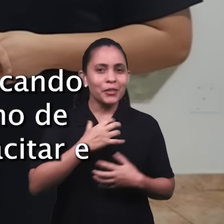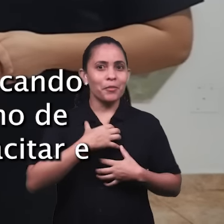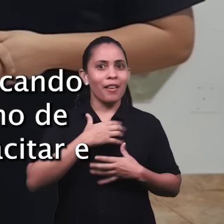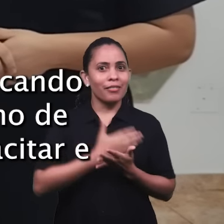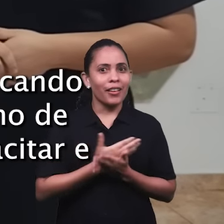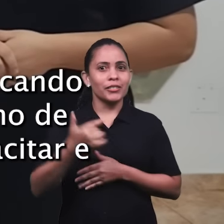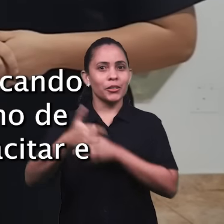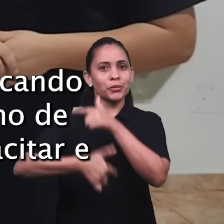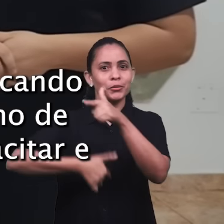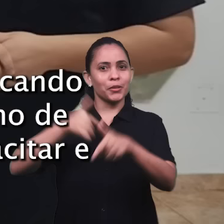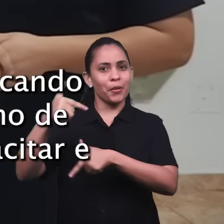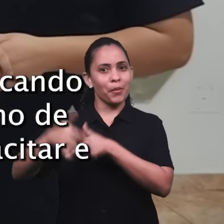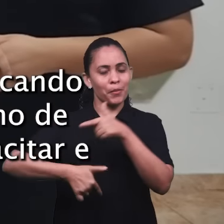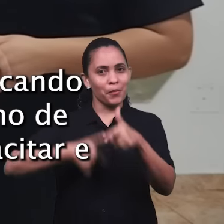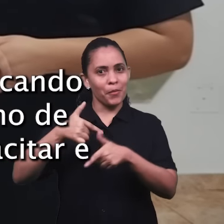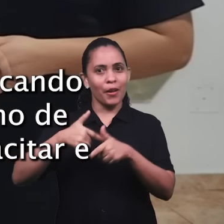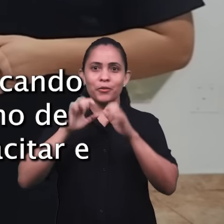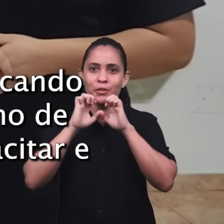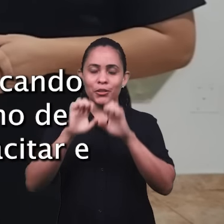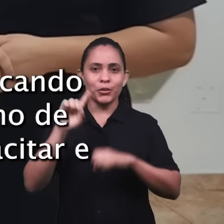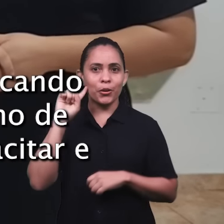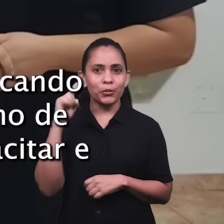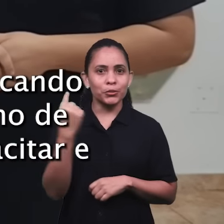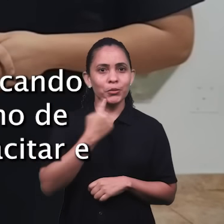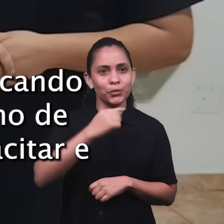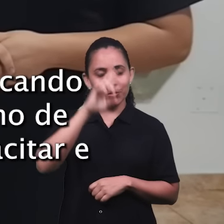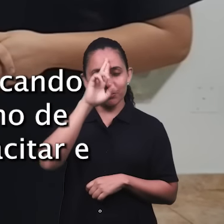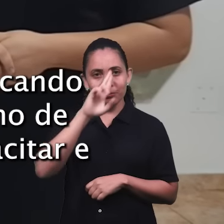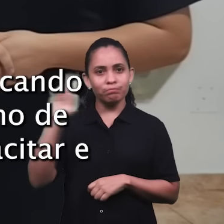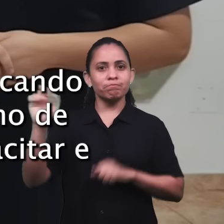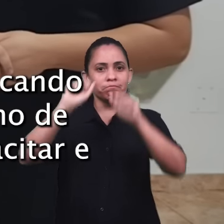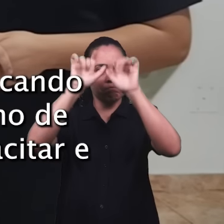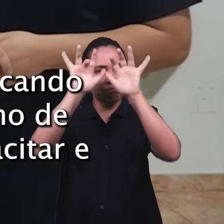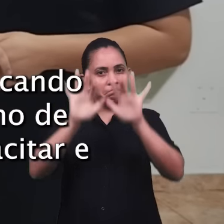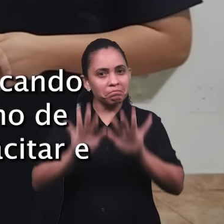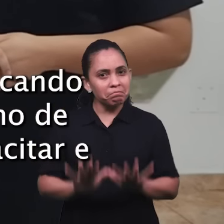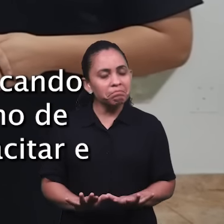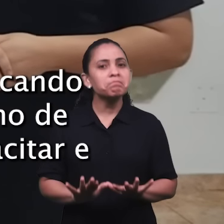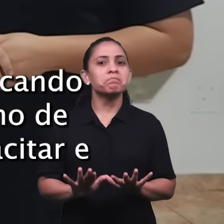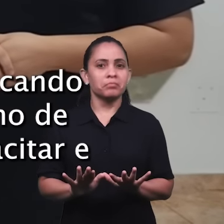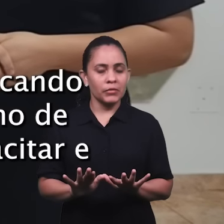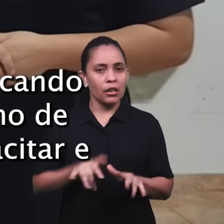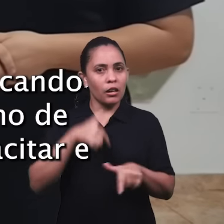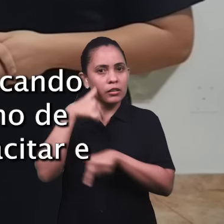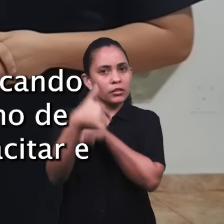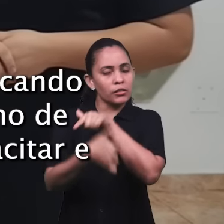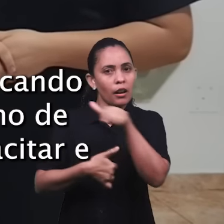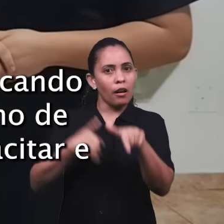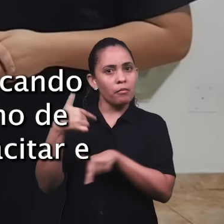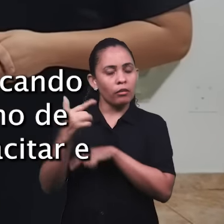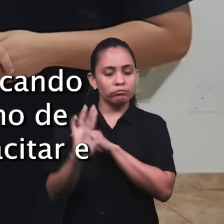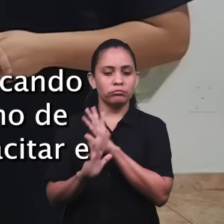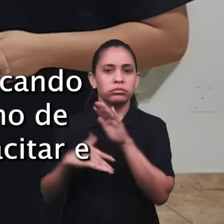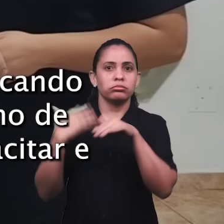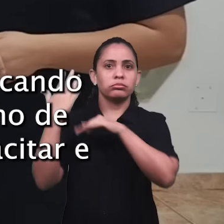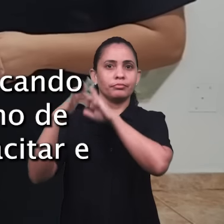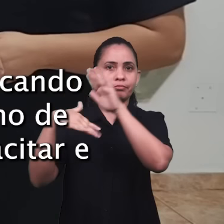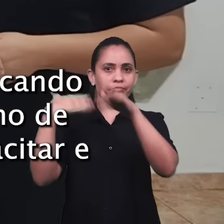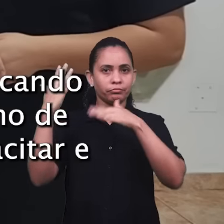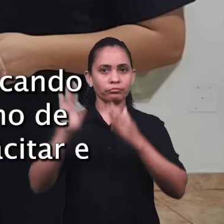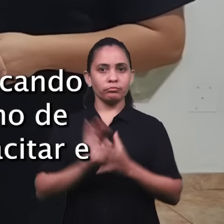habló, y en el momento que Él habló, Él dijo que estaba poniendo una semilla en mi corazón para poder iniciar el trabajo